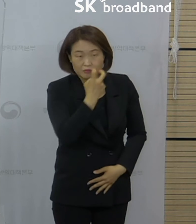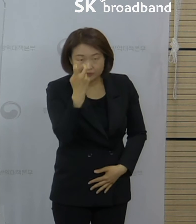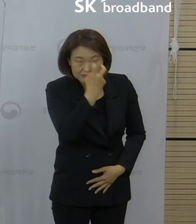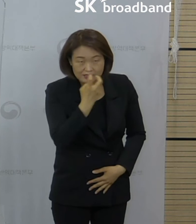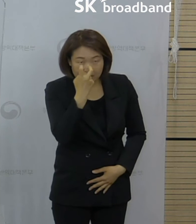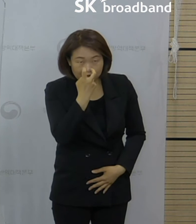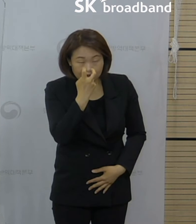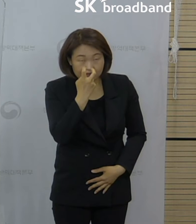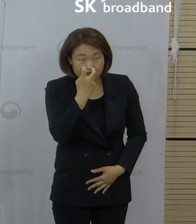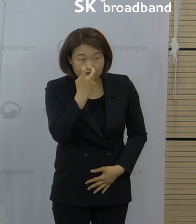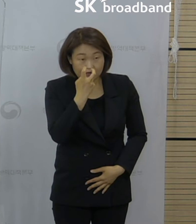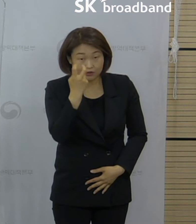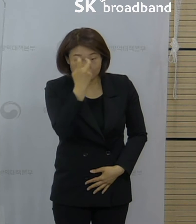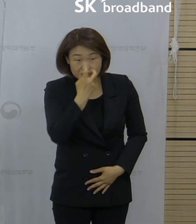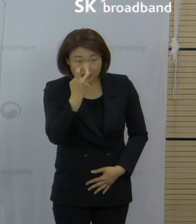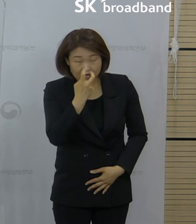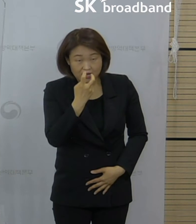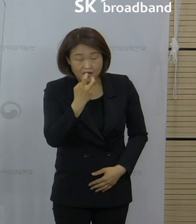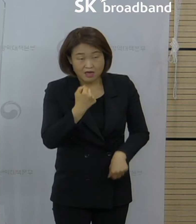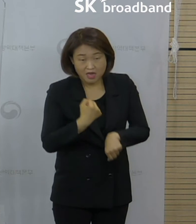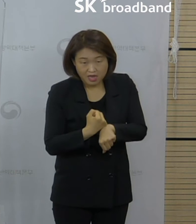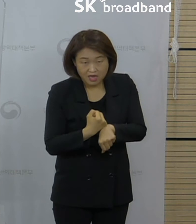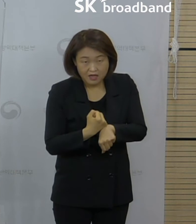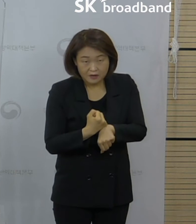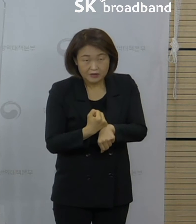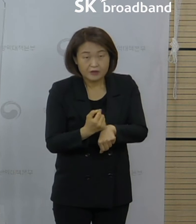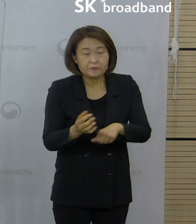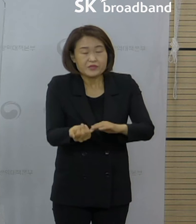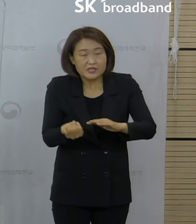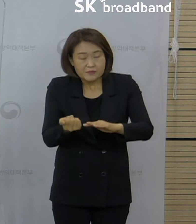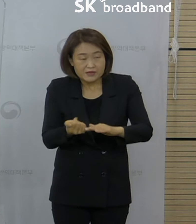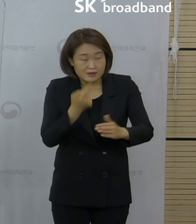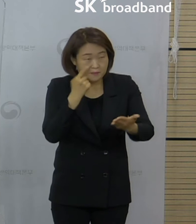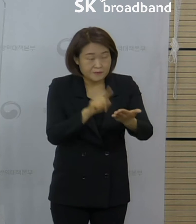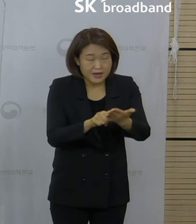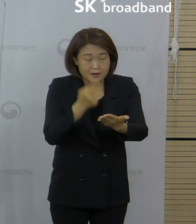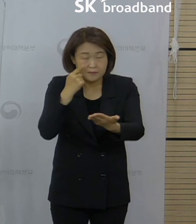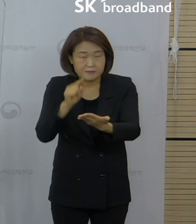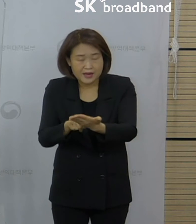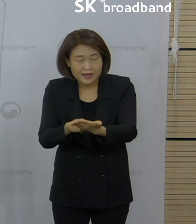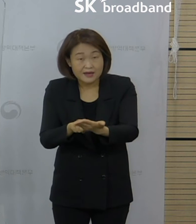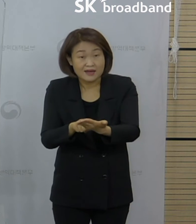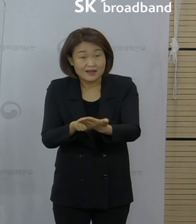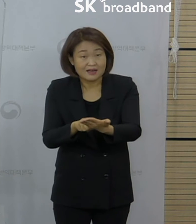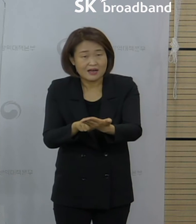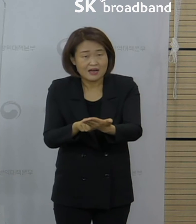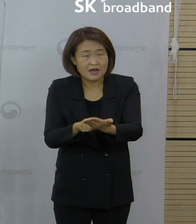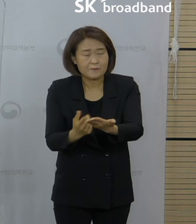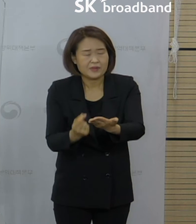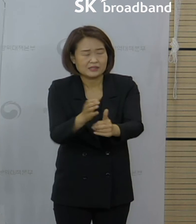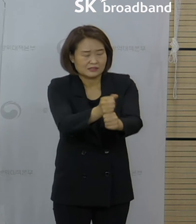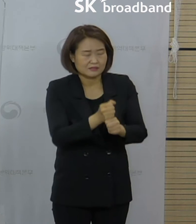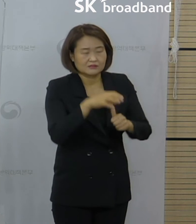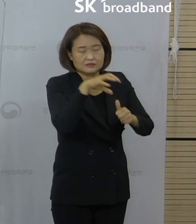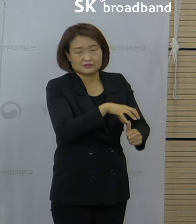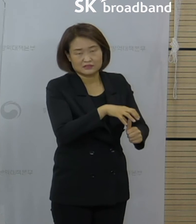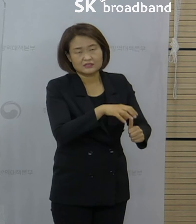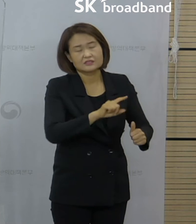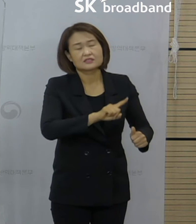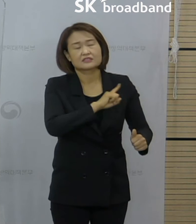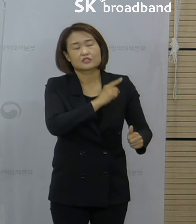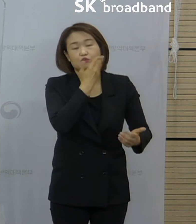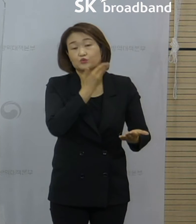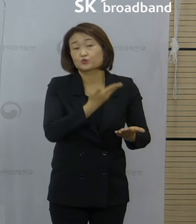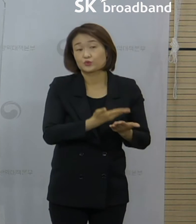조기에 또 숨어 있는 확진자까지 발굴하고 발견하는 것이 가장 중요합니다.